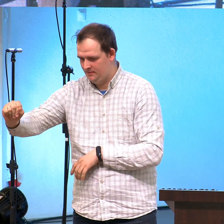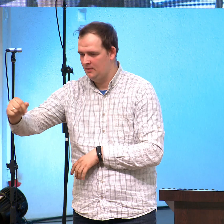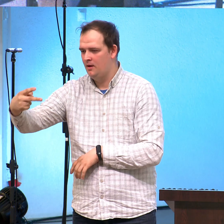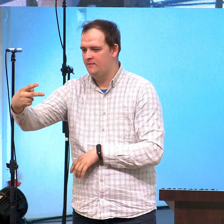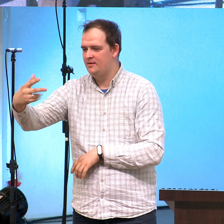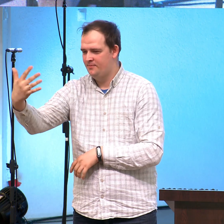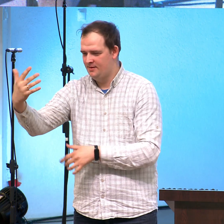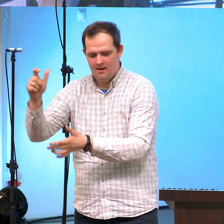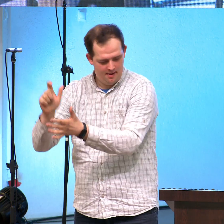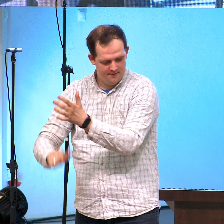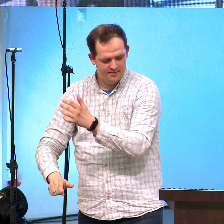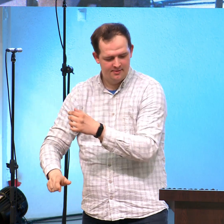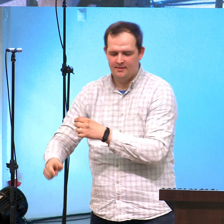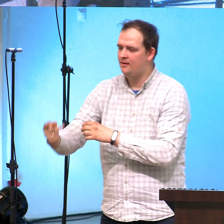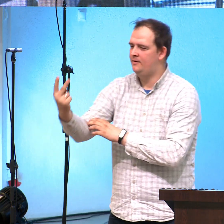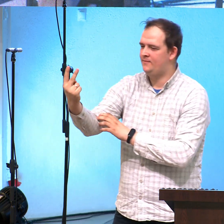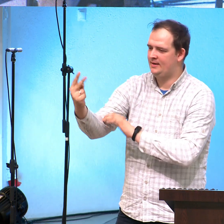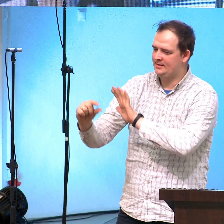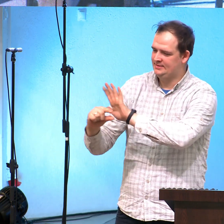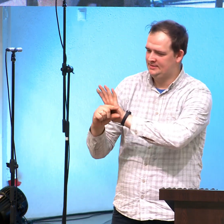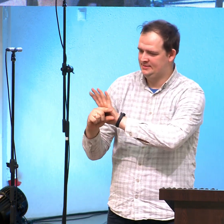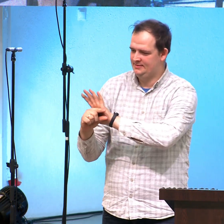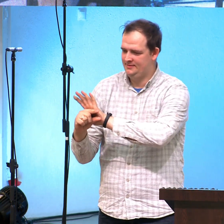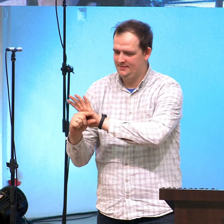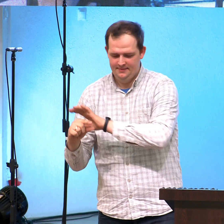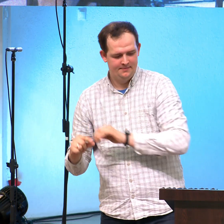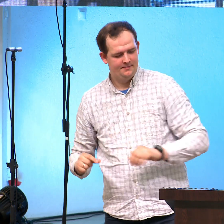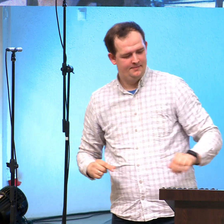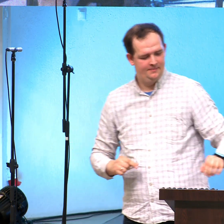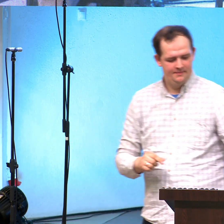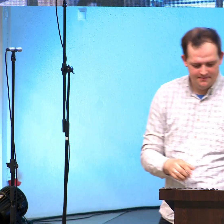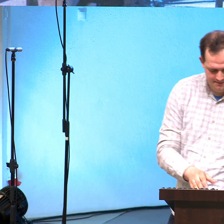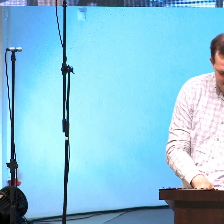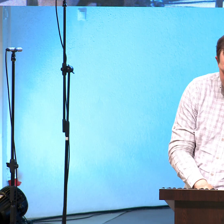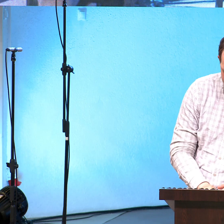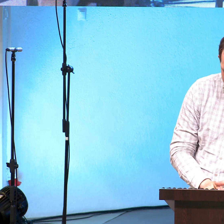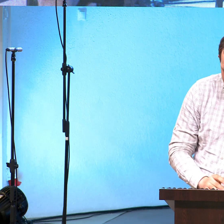любовь. Притчи, 25 глава, 20 стих.